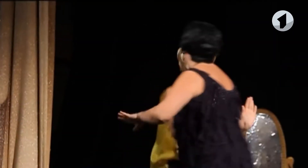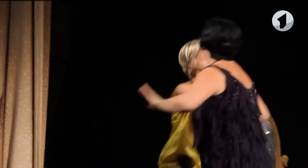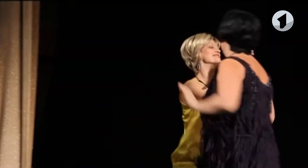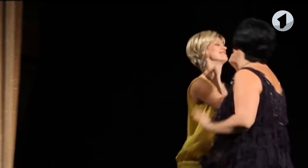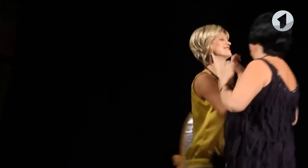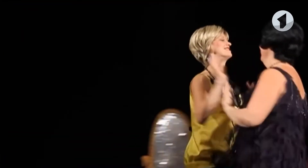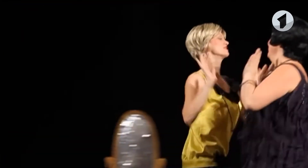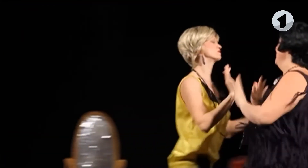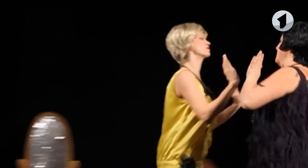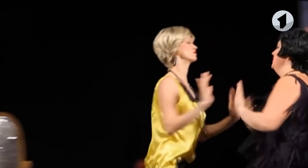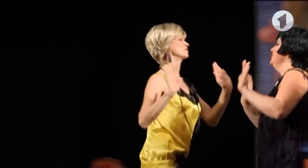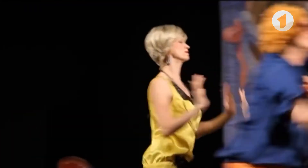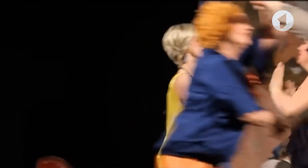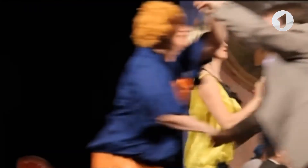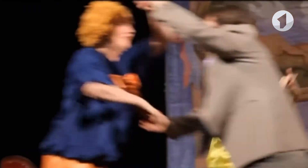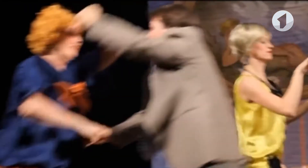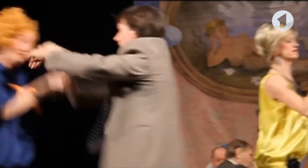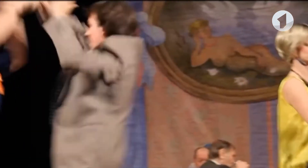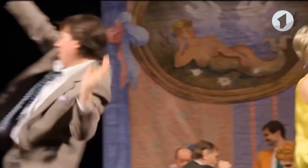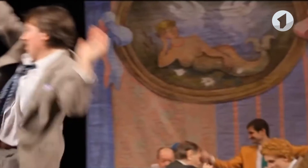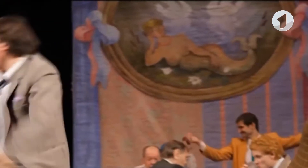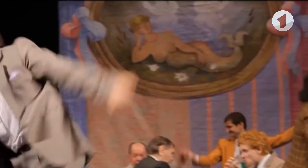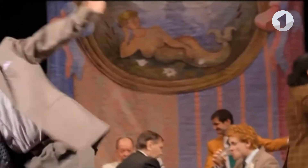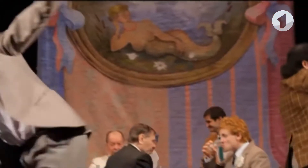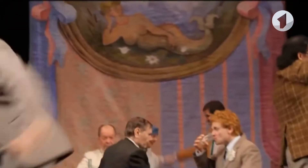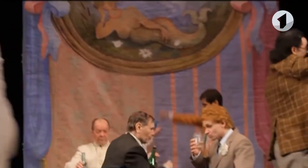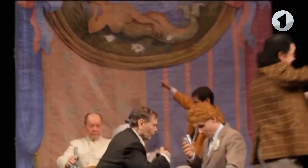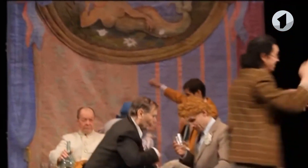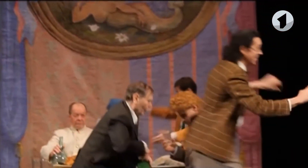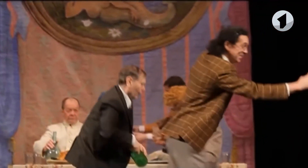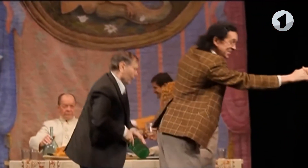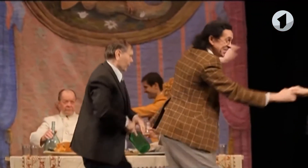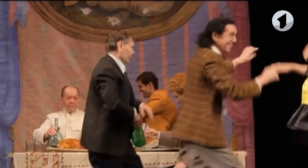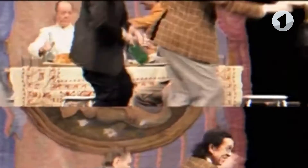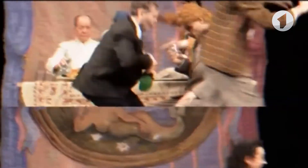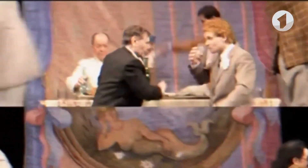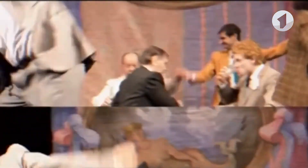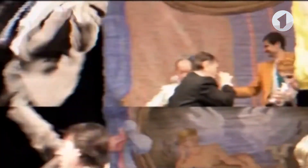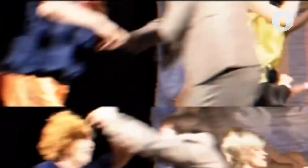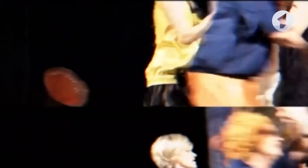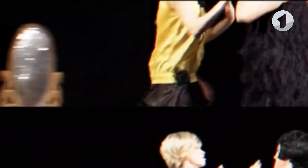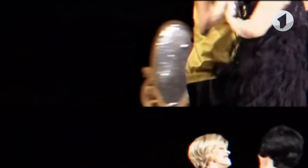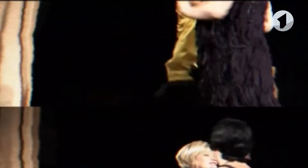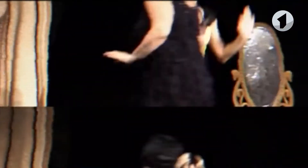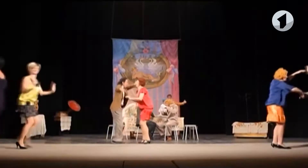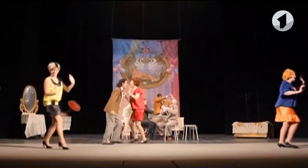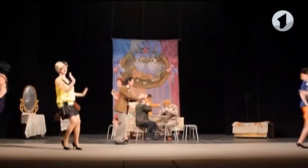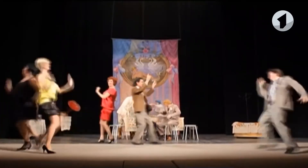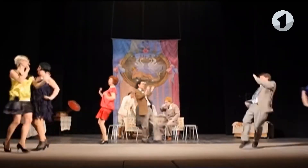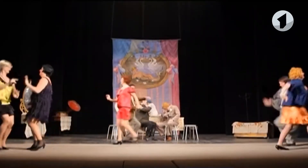Вы, наверное, обращали внимание, как вибрирует грудная клетка, если вы стоите близко к колонкам или кладете руку на фортепиано во время игры.